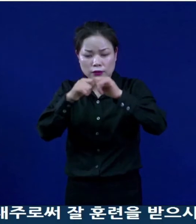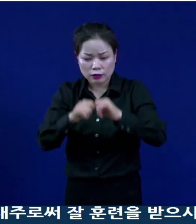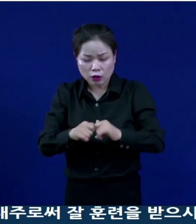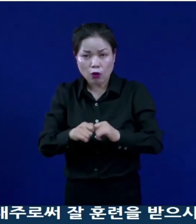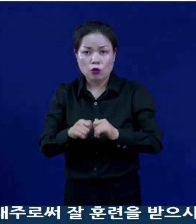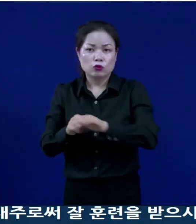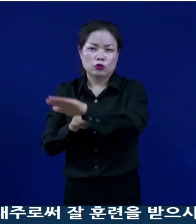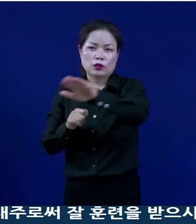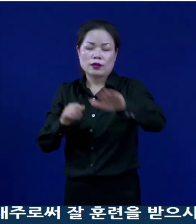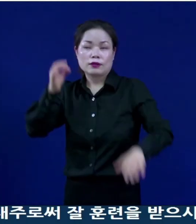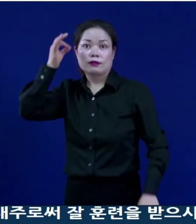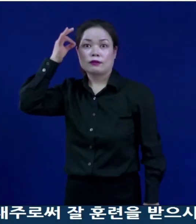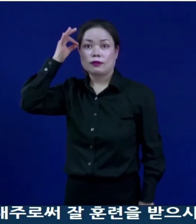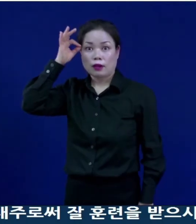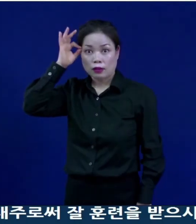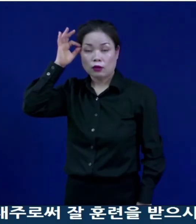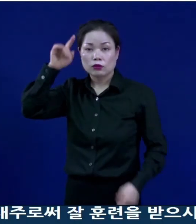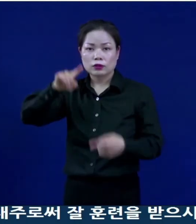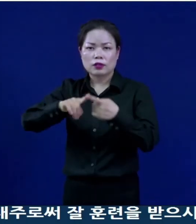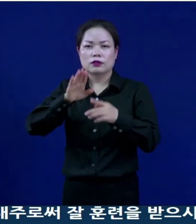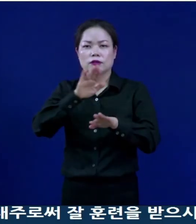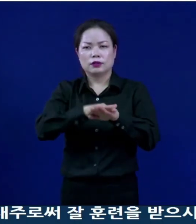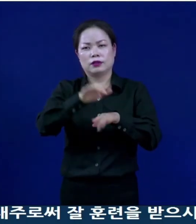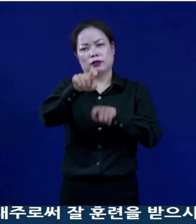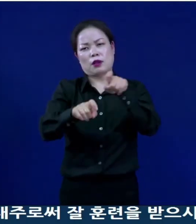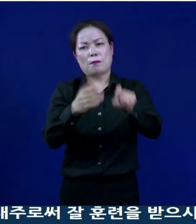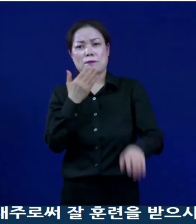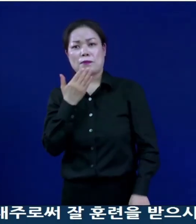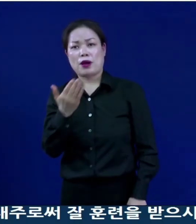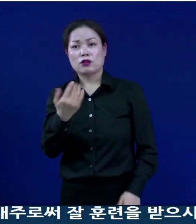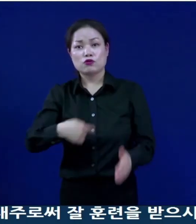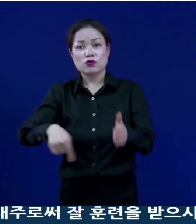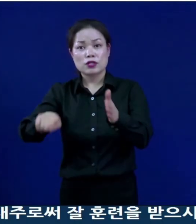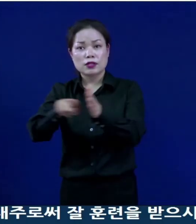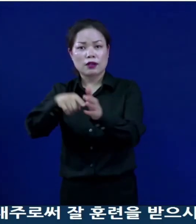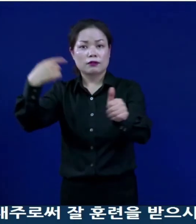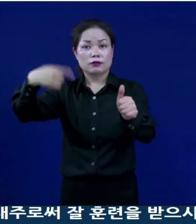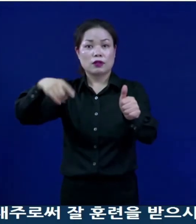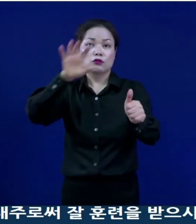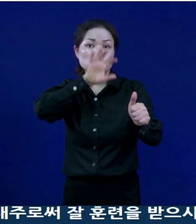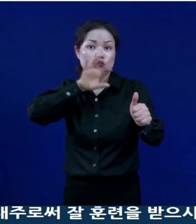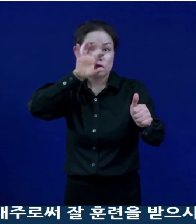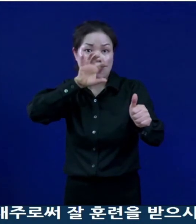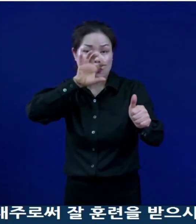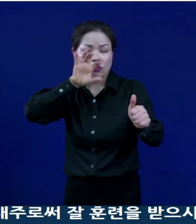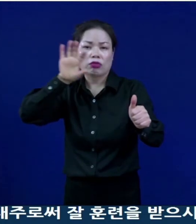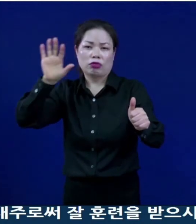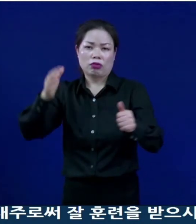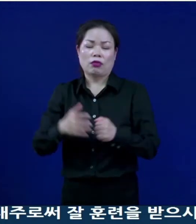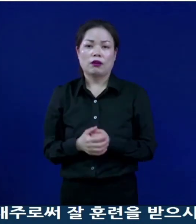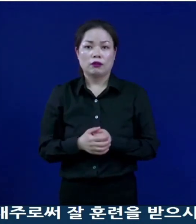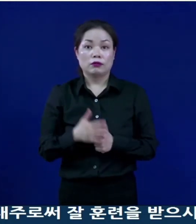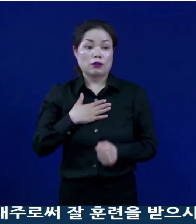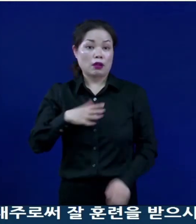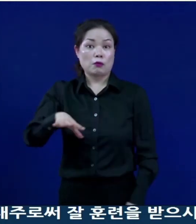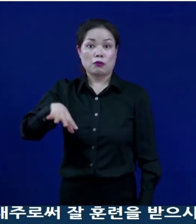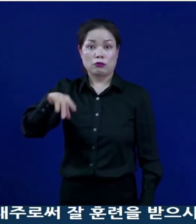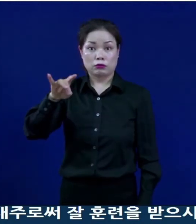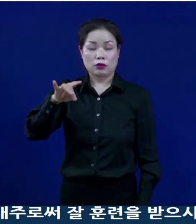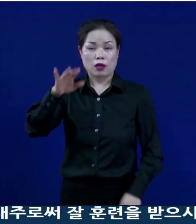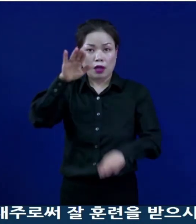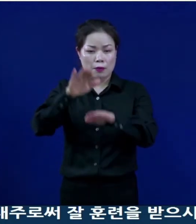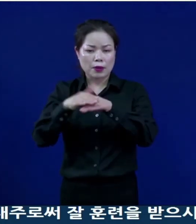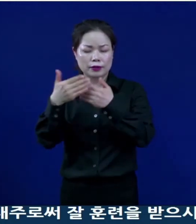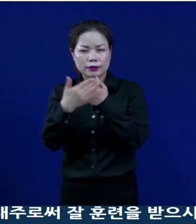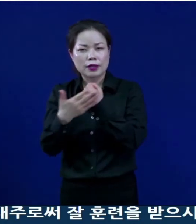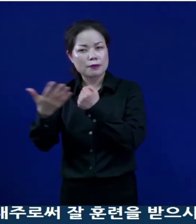구체적으로 우리가 깨닫고 그대로 실천할 수 있도록 가르쳐주는 훈련들입니다. 내가 먼저 예배의